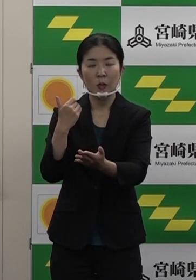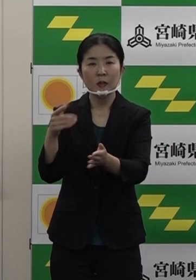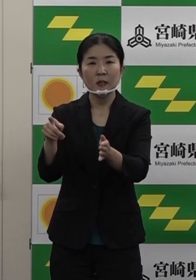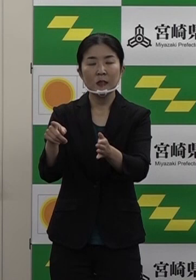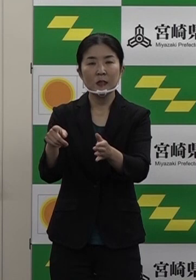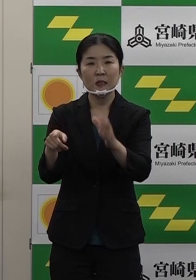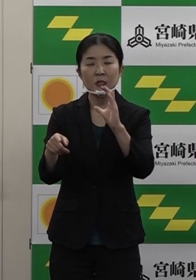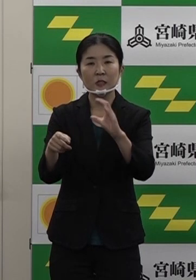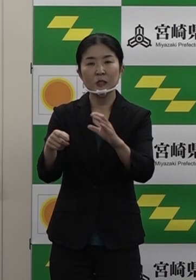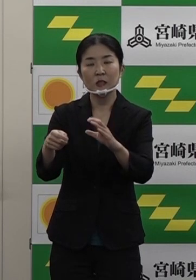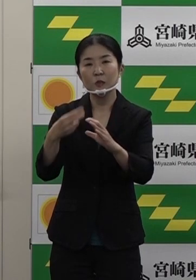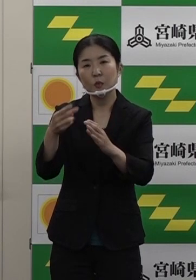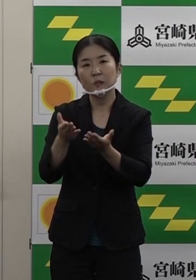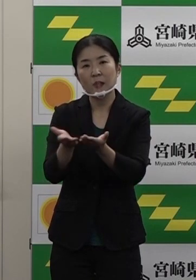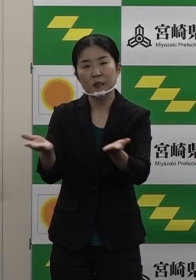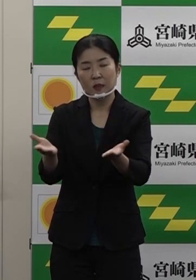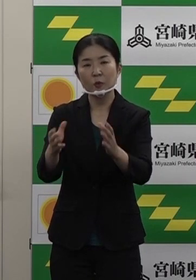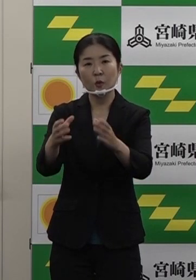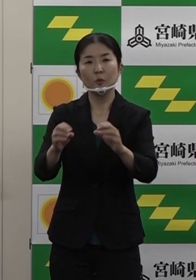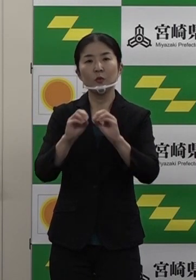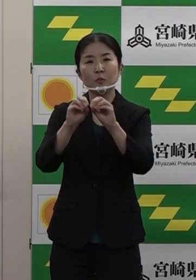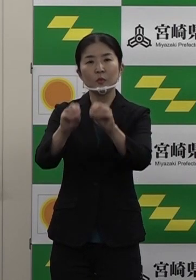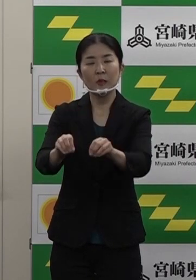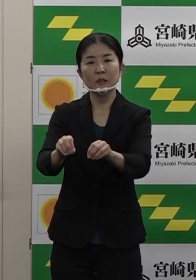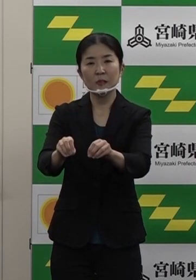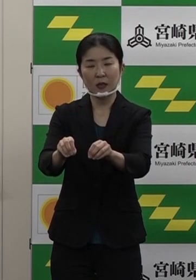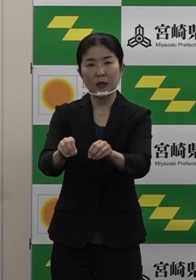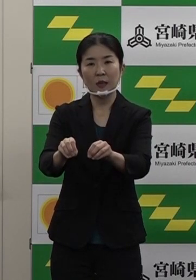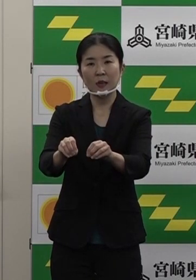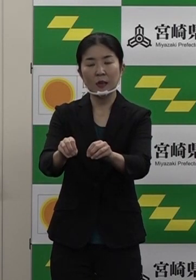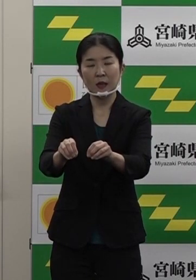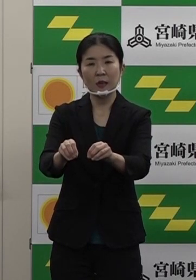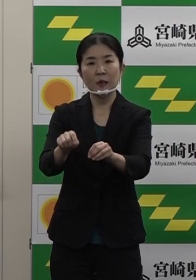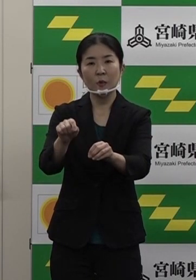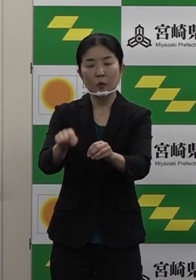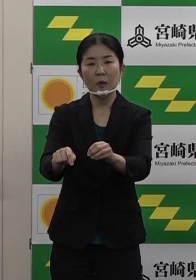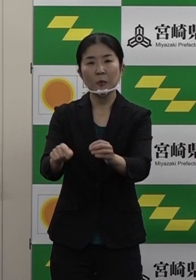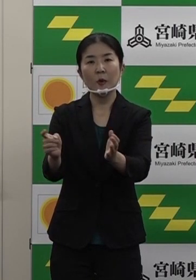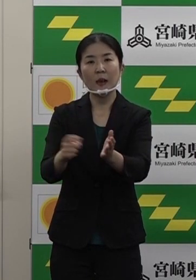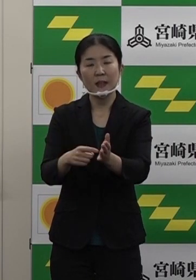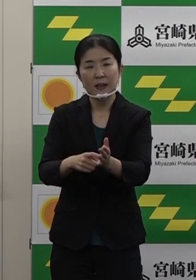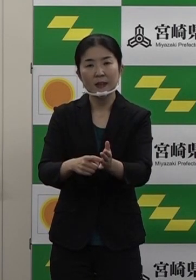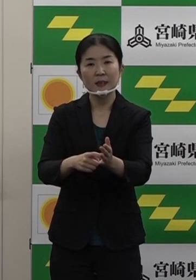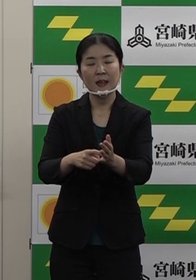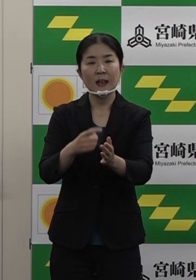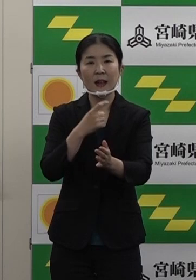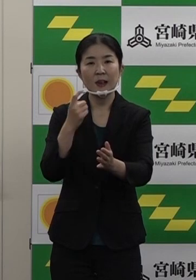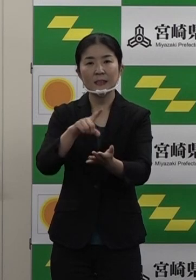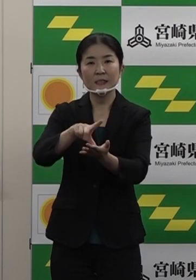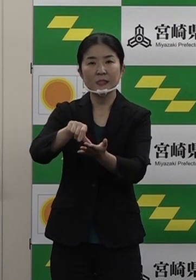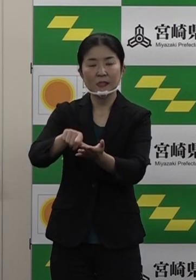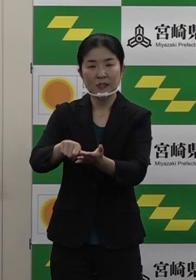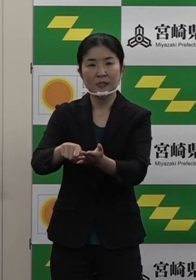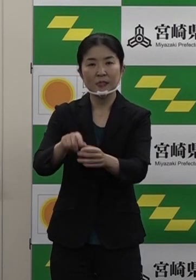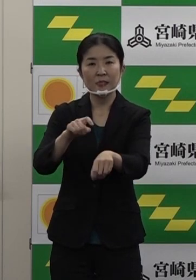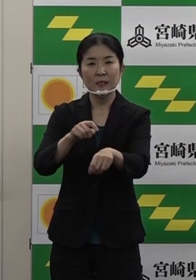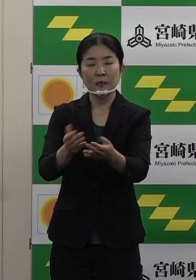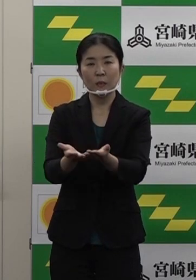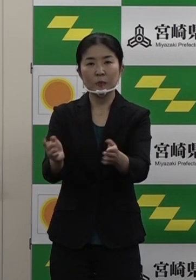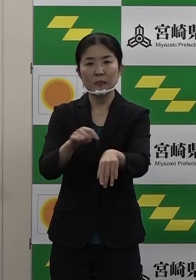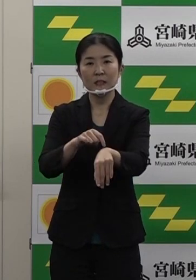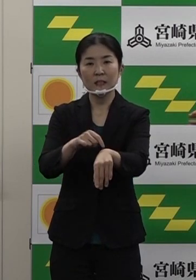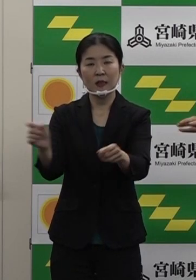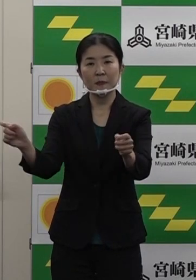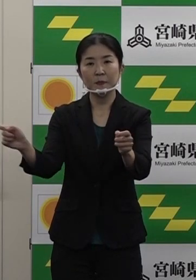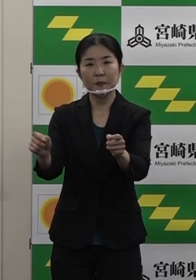食店でのクラスターに伴うものでありますので、これも早い段階で赤県域また時短要請ということで